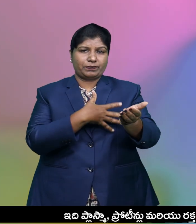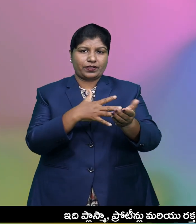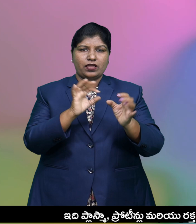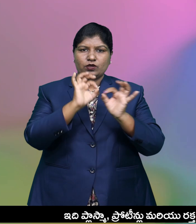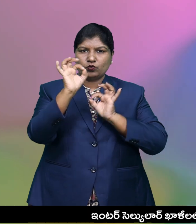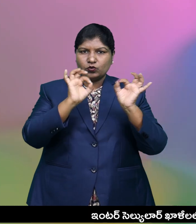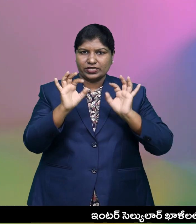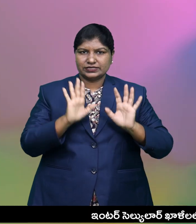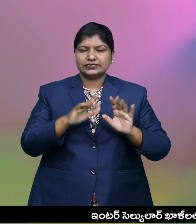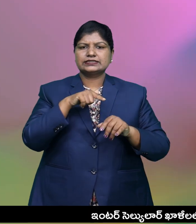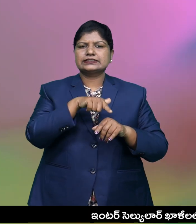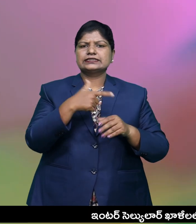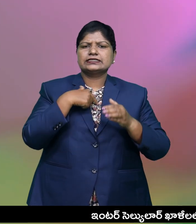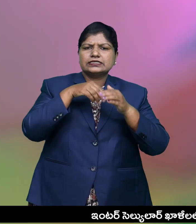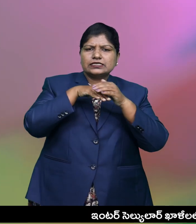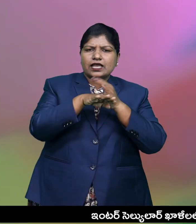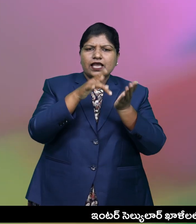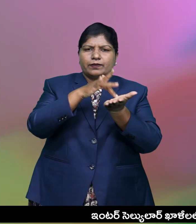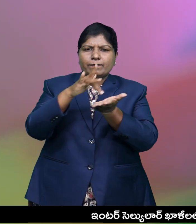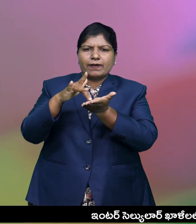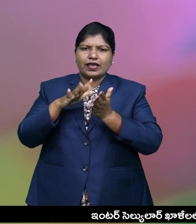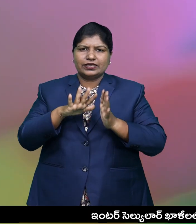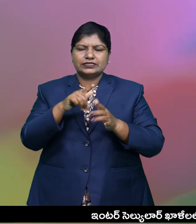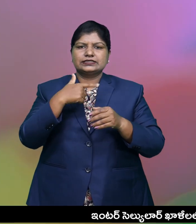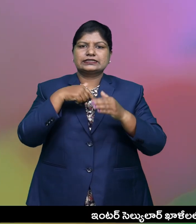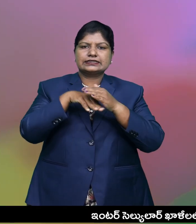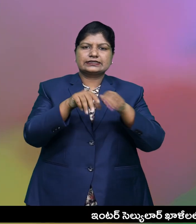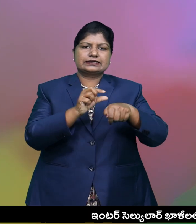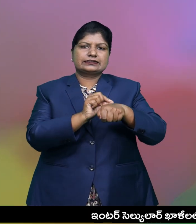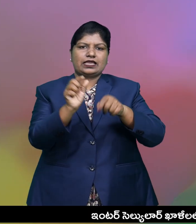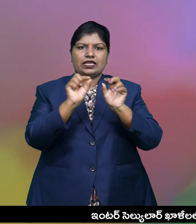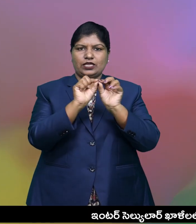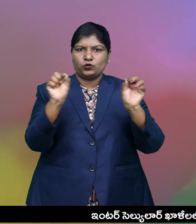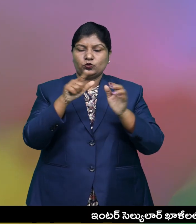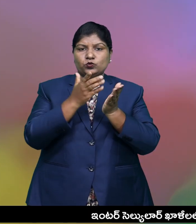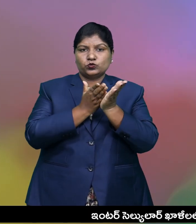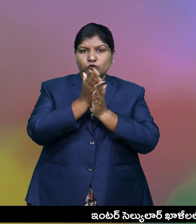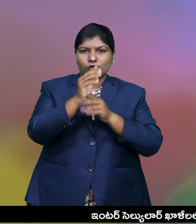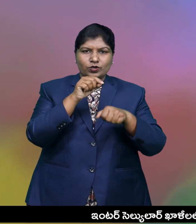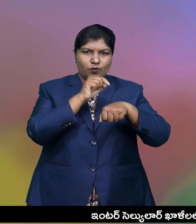కణజాలంలో ఇంటర్ సెల్యులార్ ఖాళీలలోకి పారిపోయినప్పుడు ఏర్పడిన